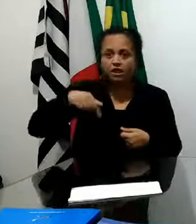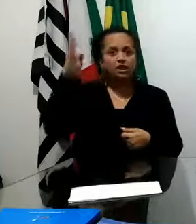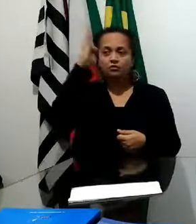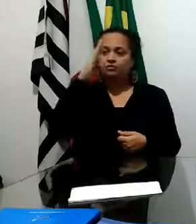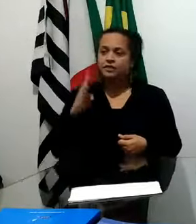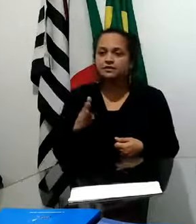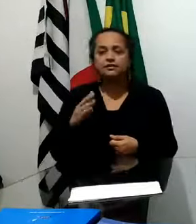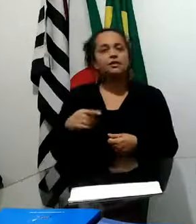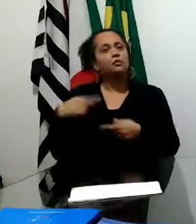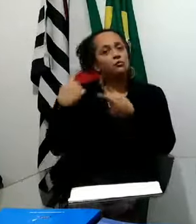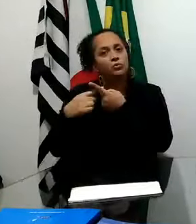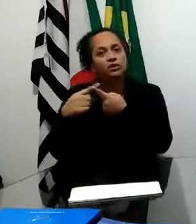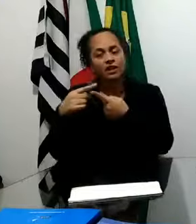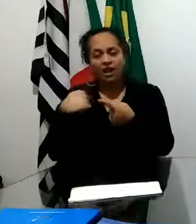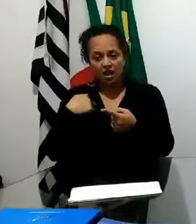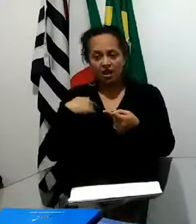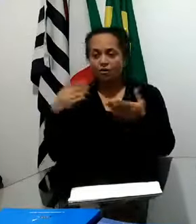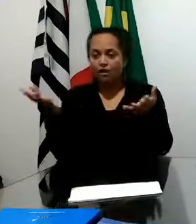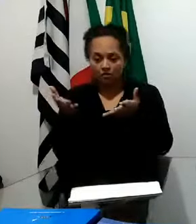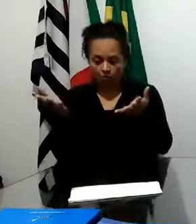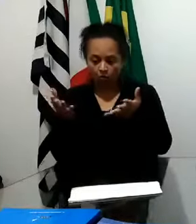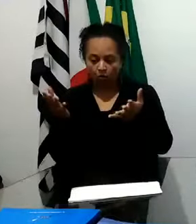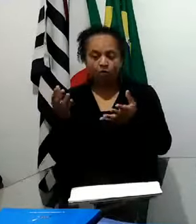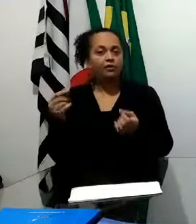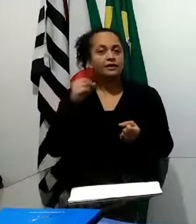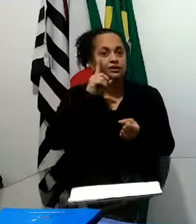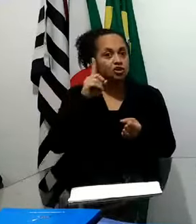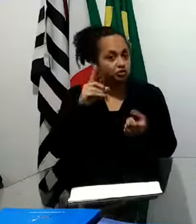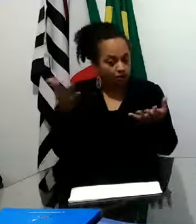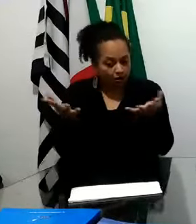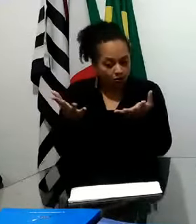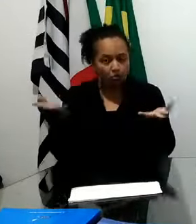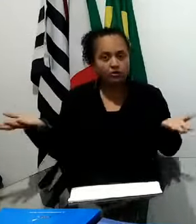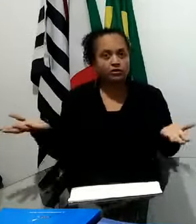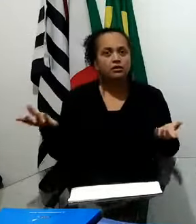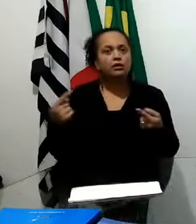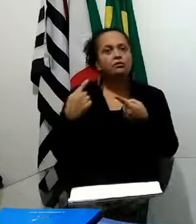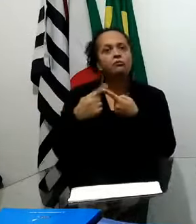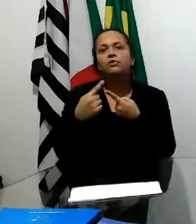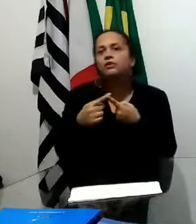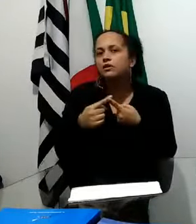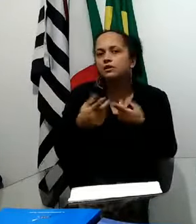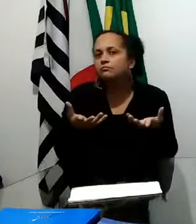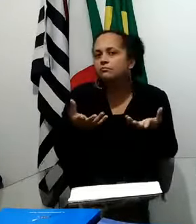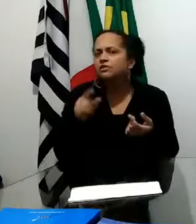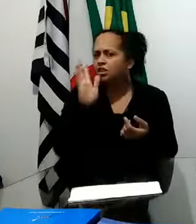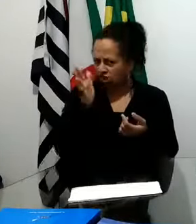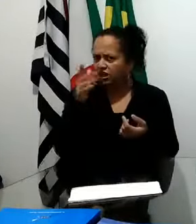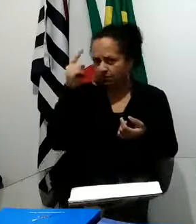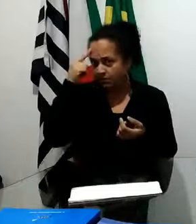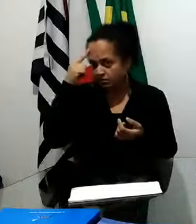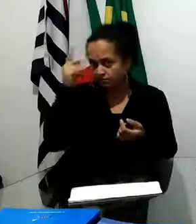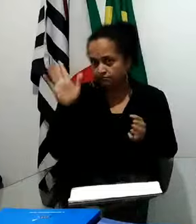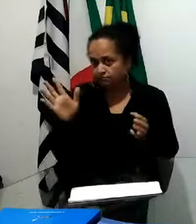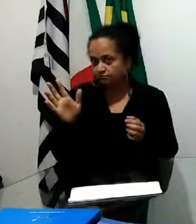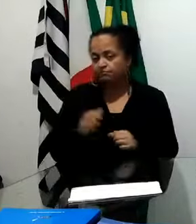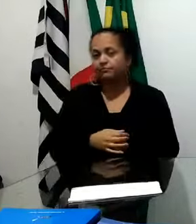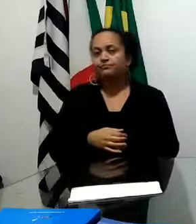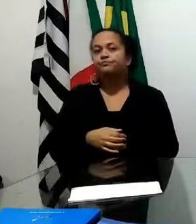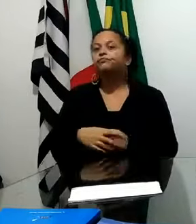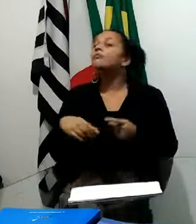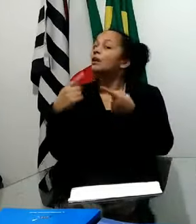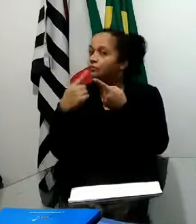nessa nação, nesse bairro, nessa cidade. Você parou para pensar nisso? Porque há propósito de Deus em